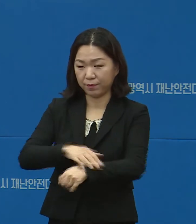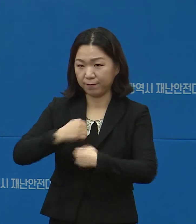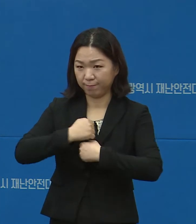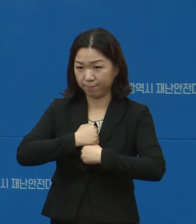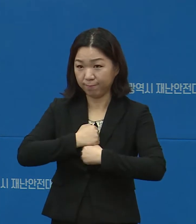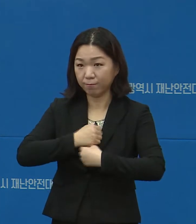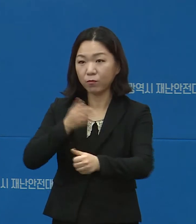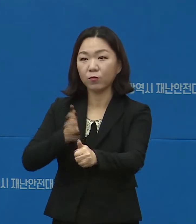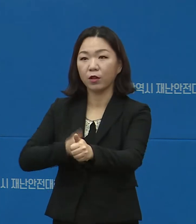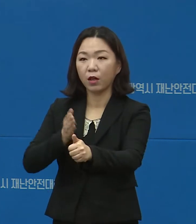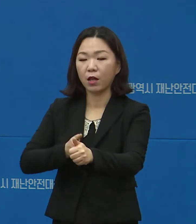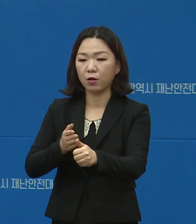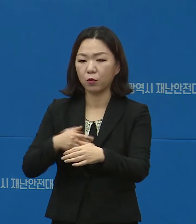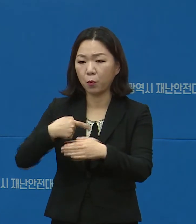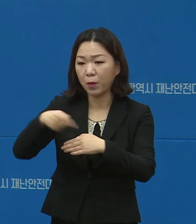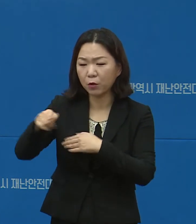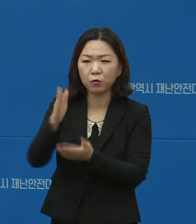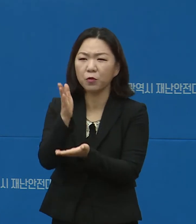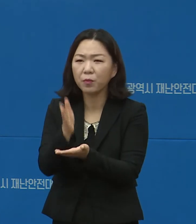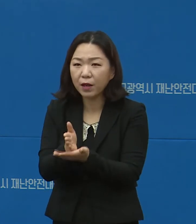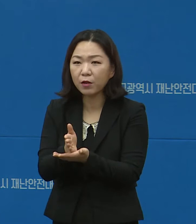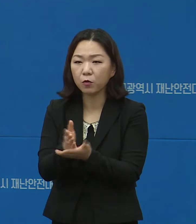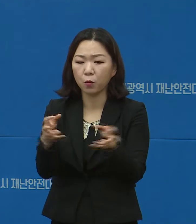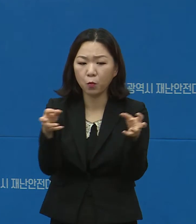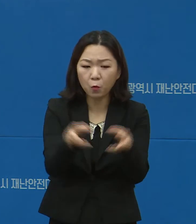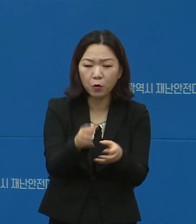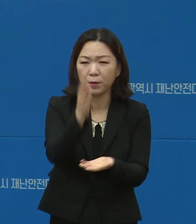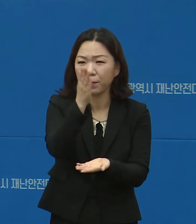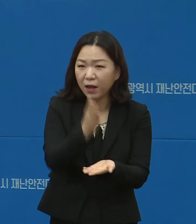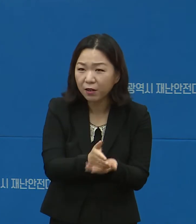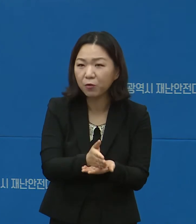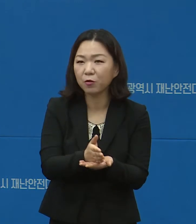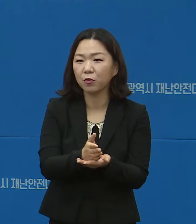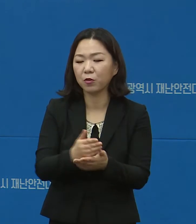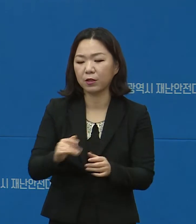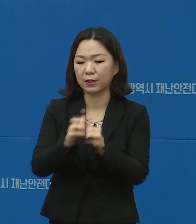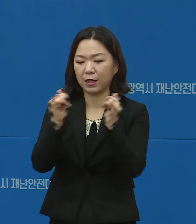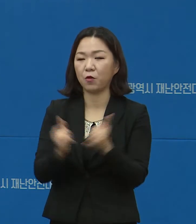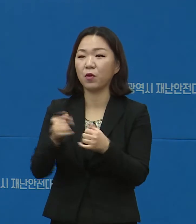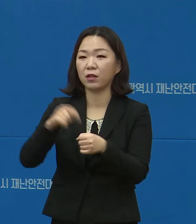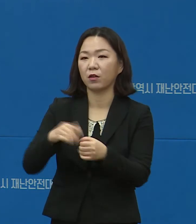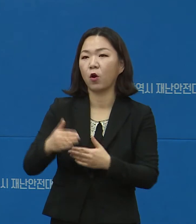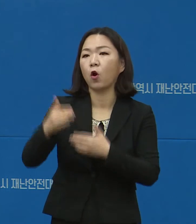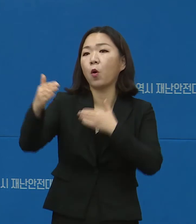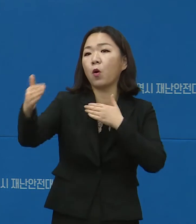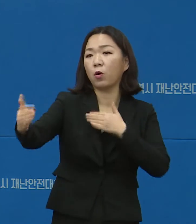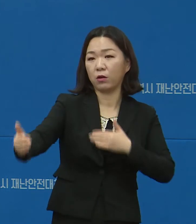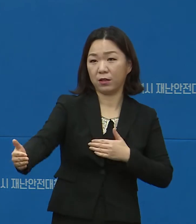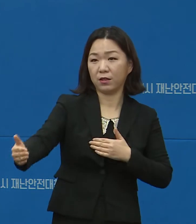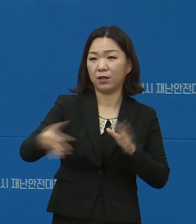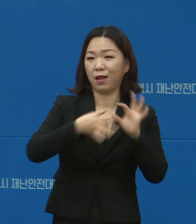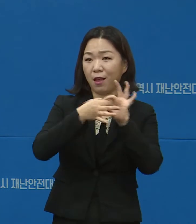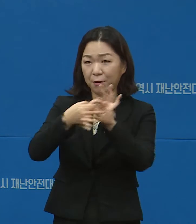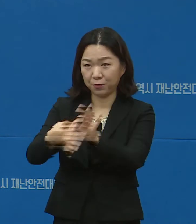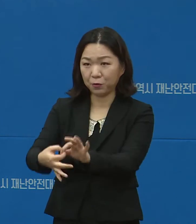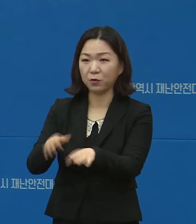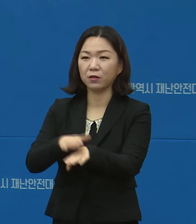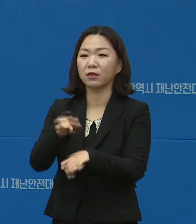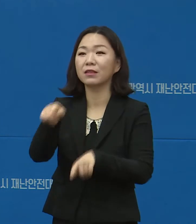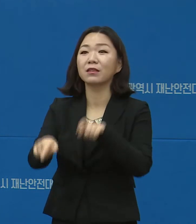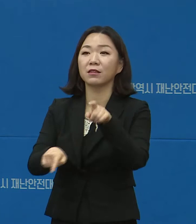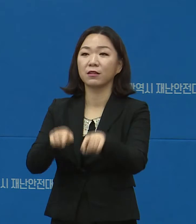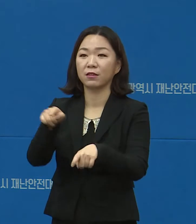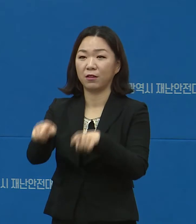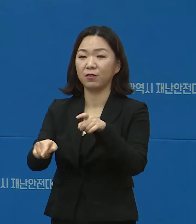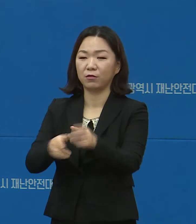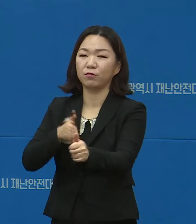외출 자제와 모임 집회 중지 등 사회적 거리 두기를 계속 실천해 주실 것을